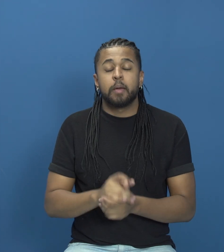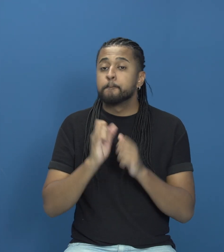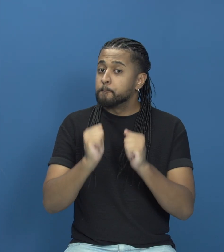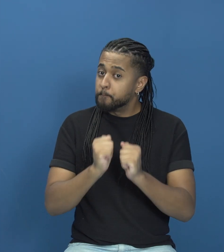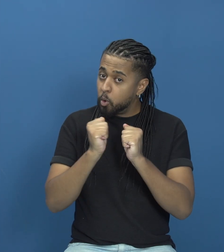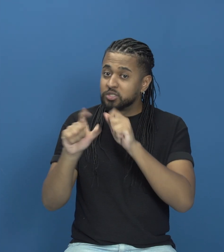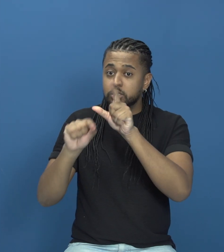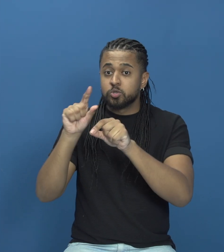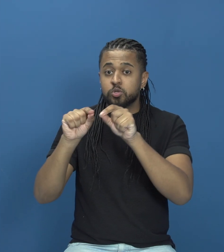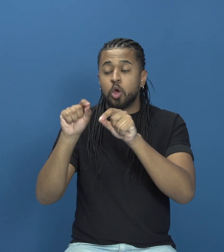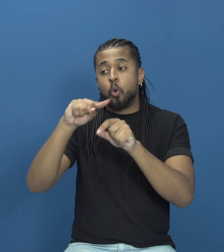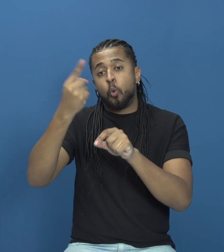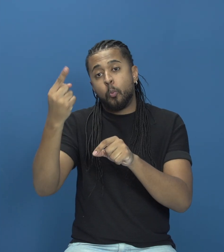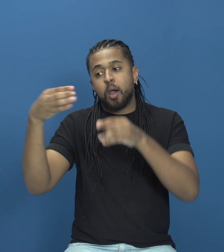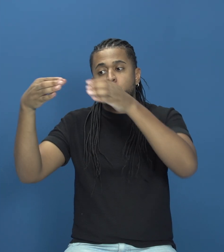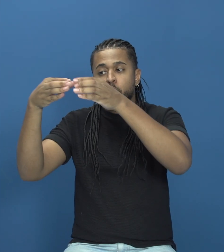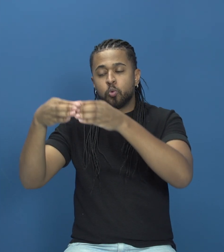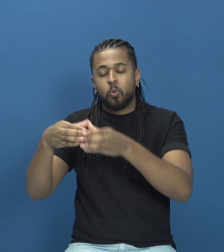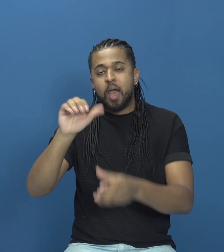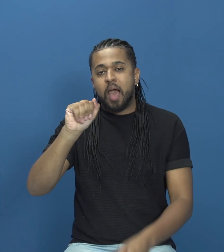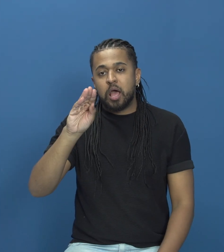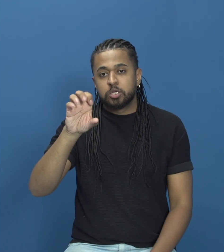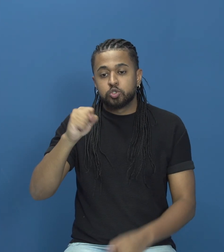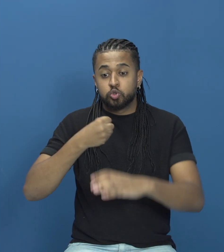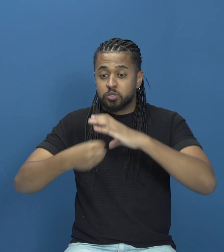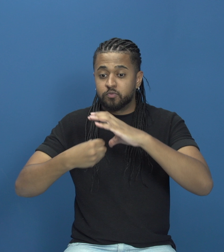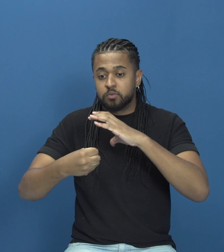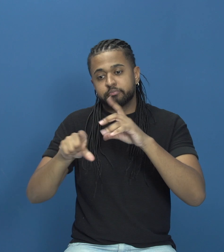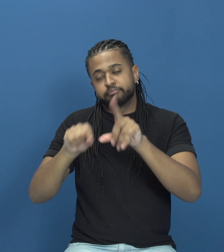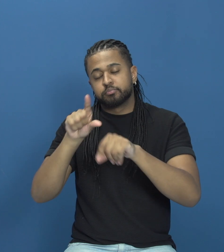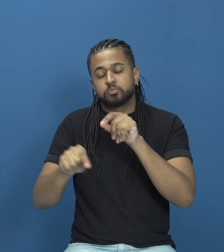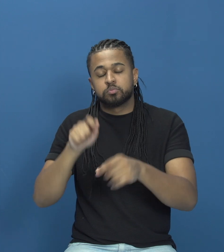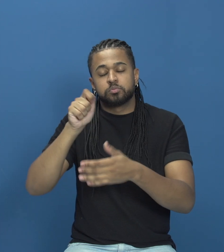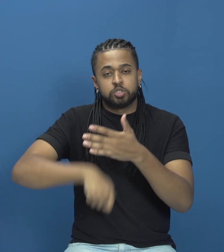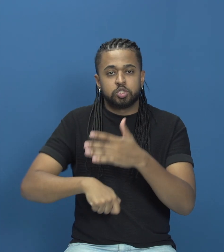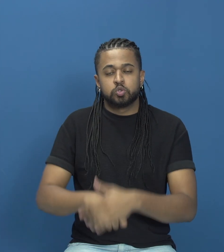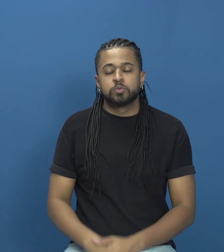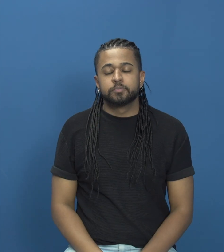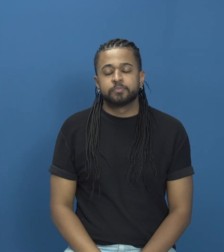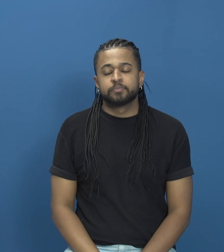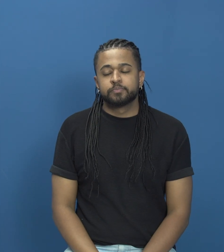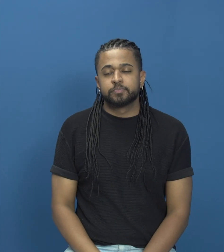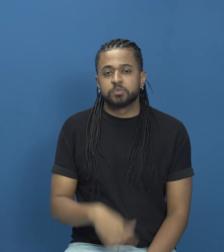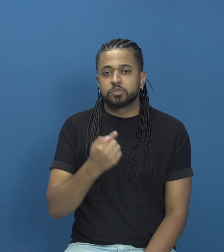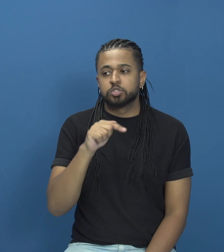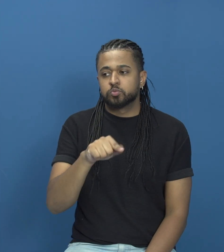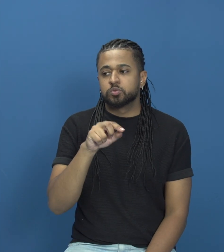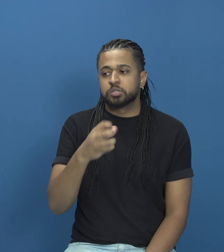poderá ser selecionado em uma das ações afirmativas que tem optado no ato da inscrição.